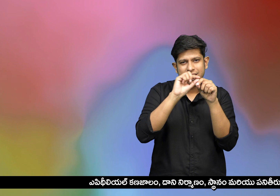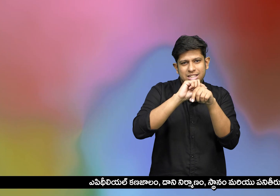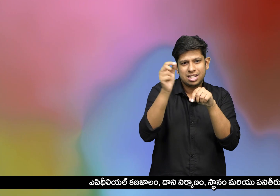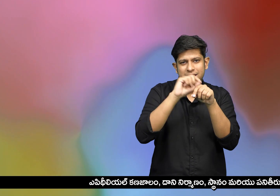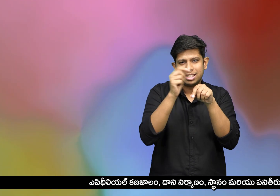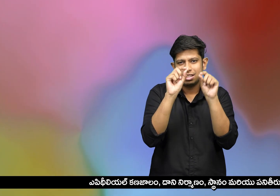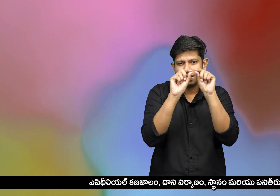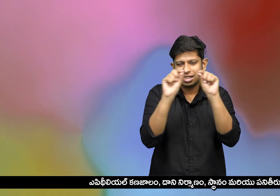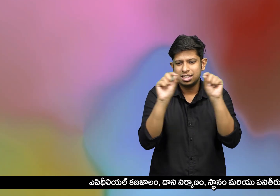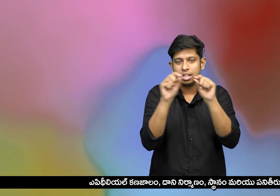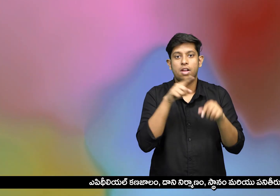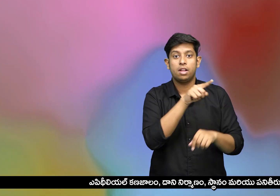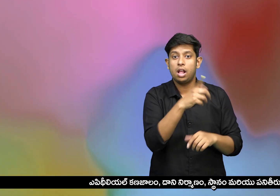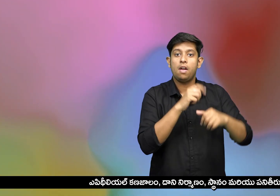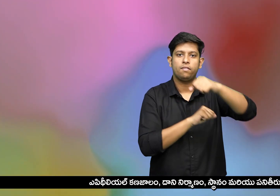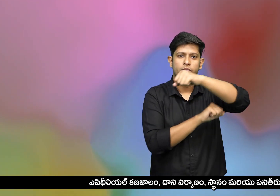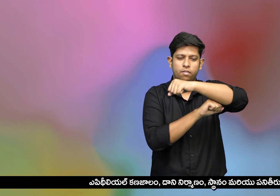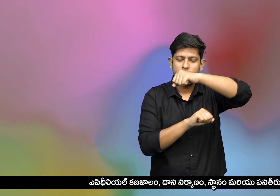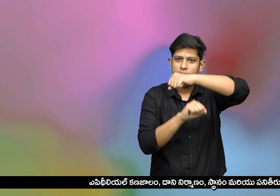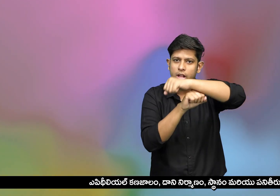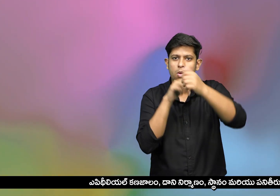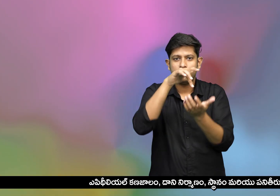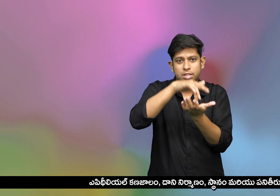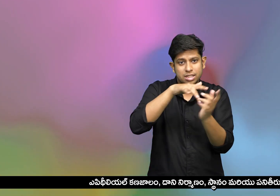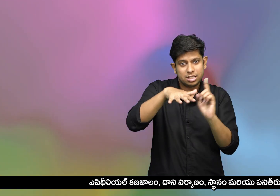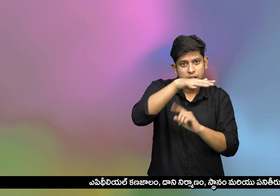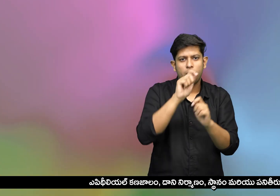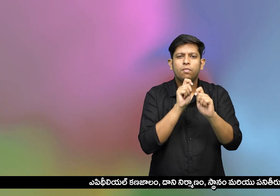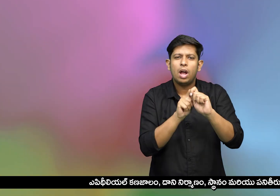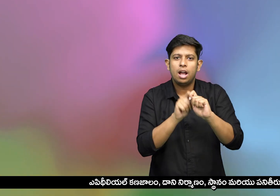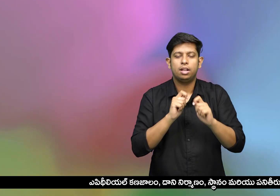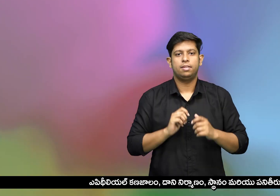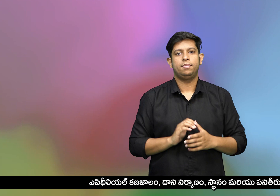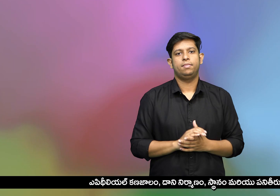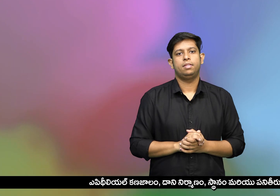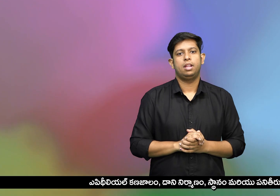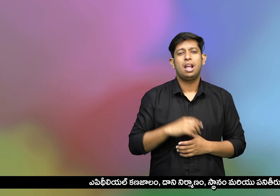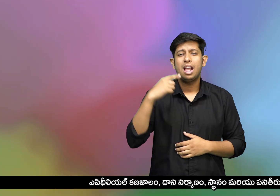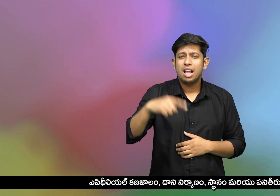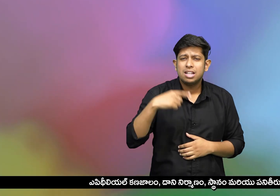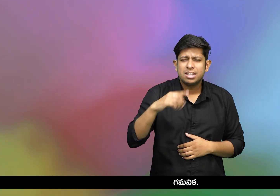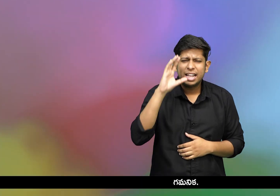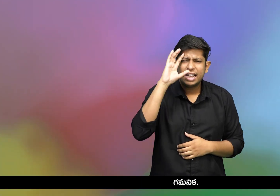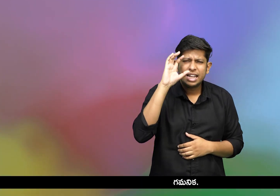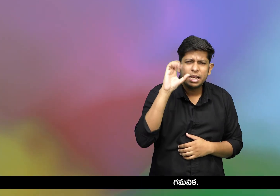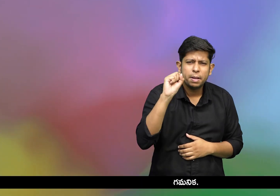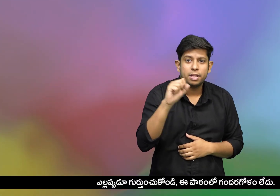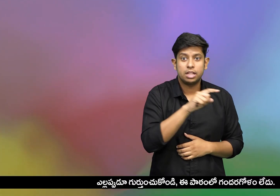ఎపిథీలియల్ కణజాలం, దాని నిర్మాణం, స్థానం మరియు పనితీరు. గమనిక: